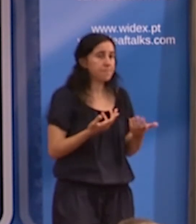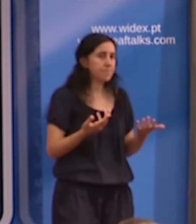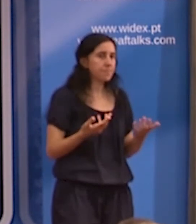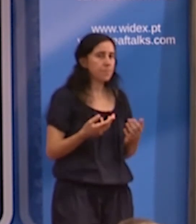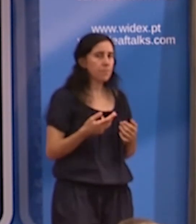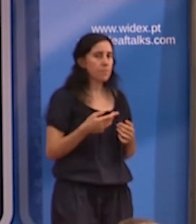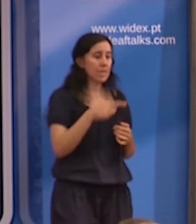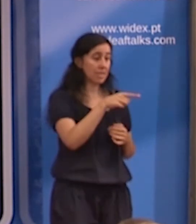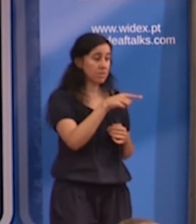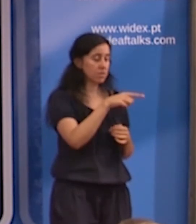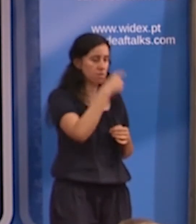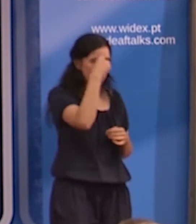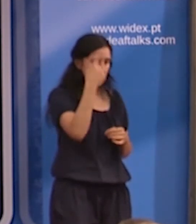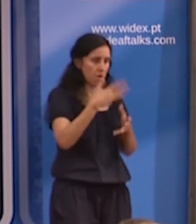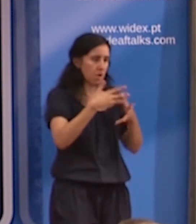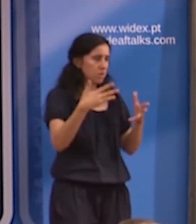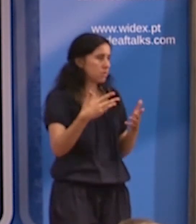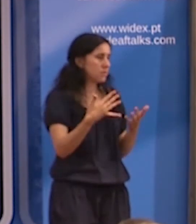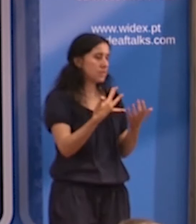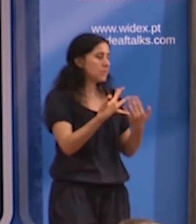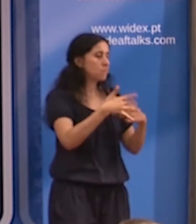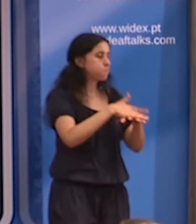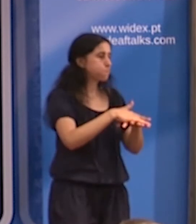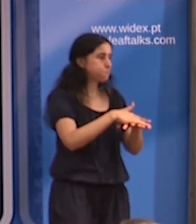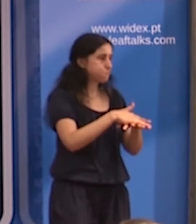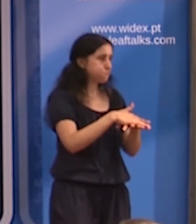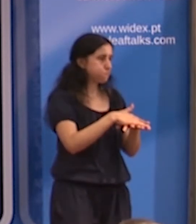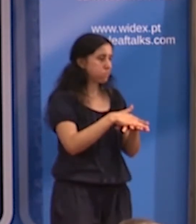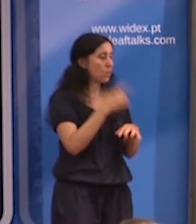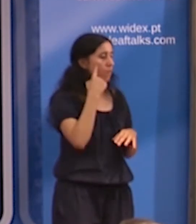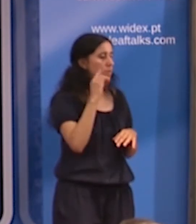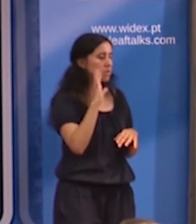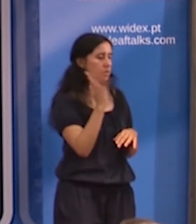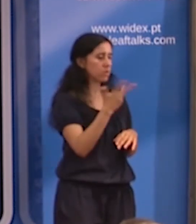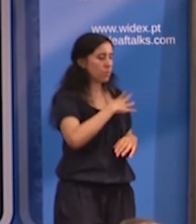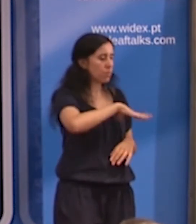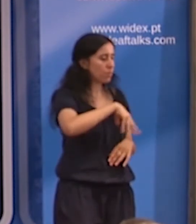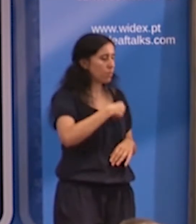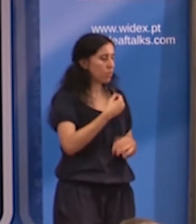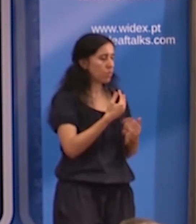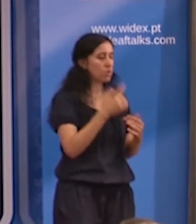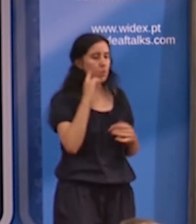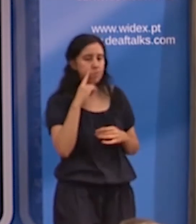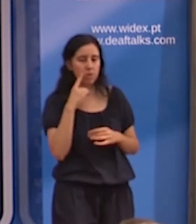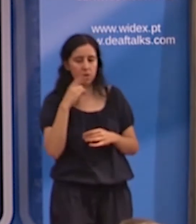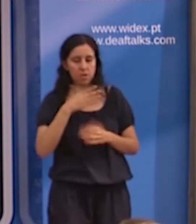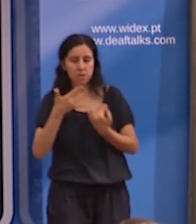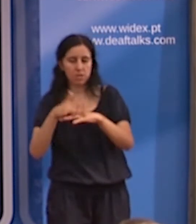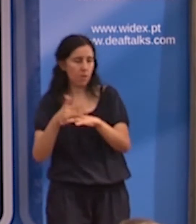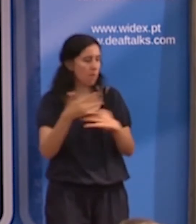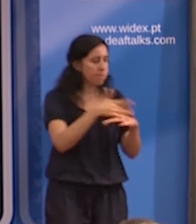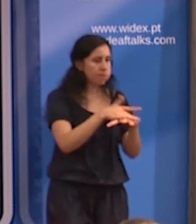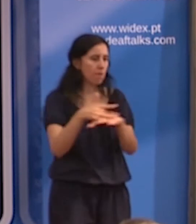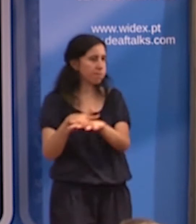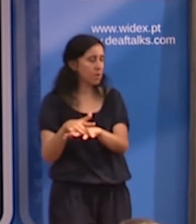são aqueles que têm uma grande dificuldade em se integrar nem no mundo dos ouvintes e no mundo dos surdos. Porquê?